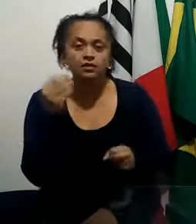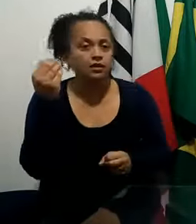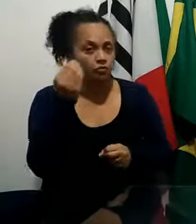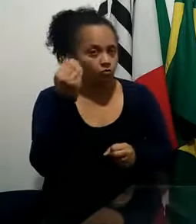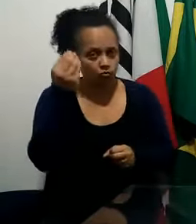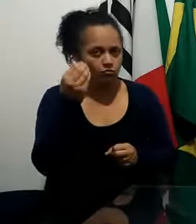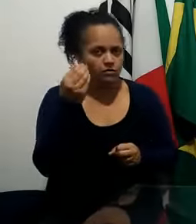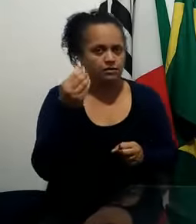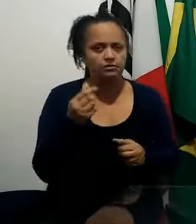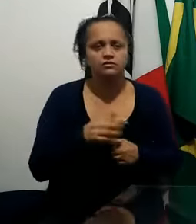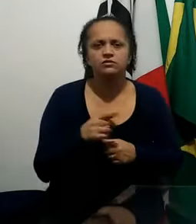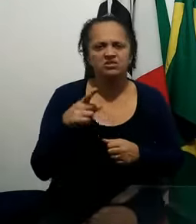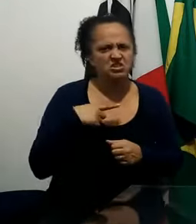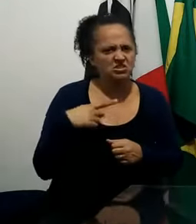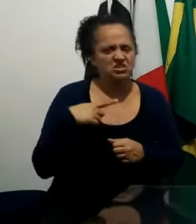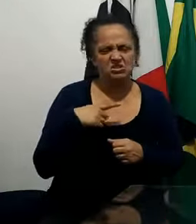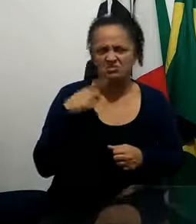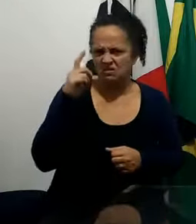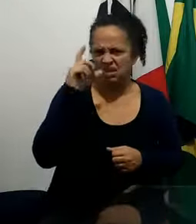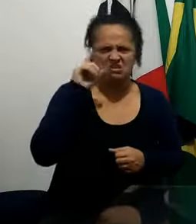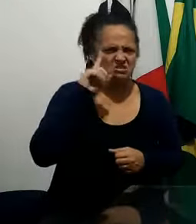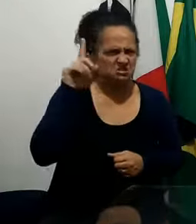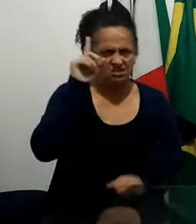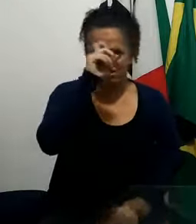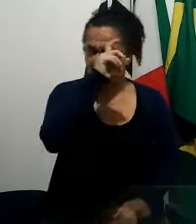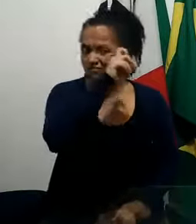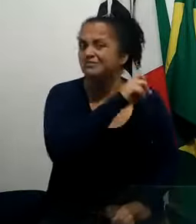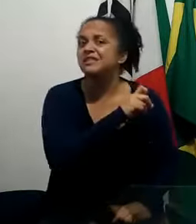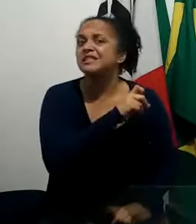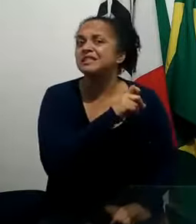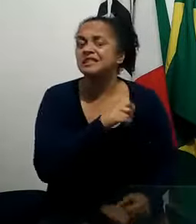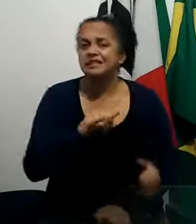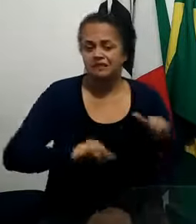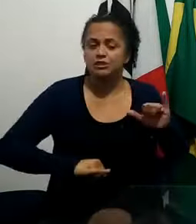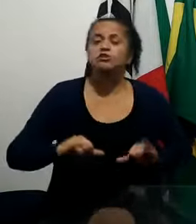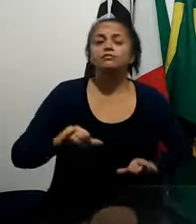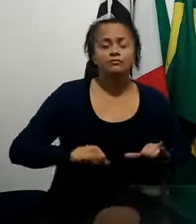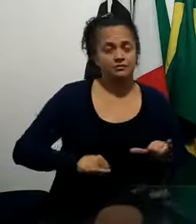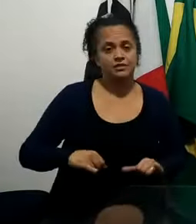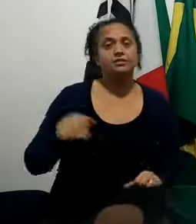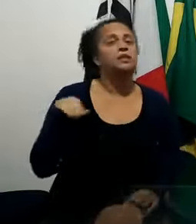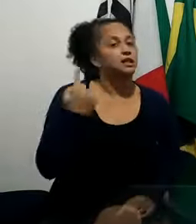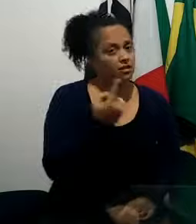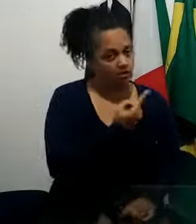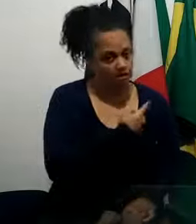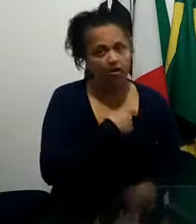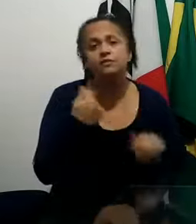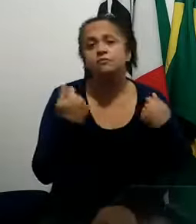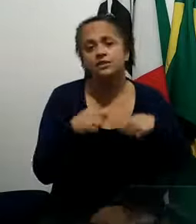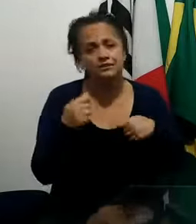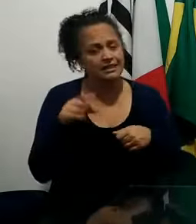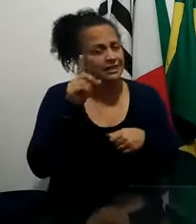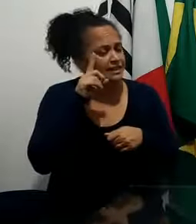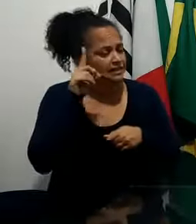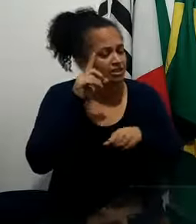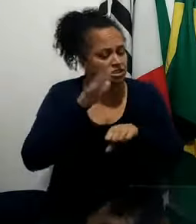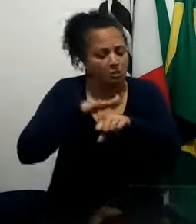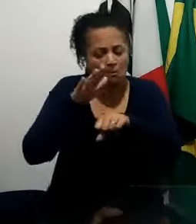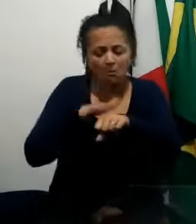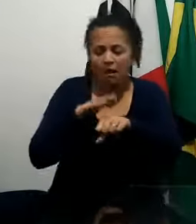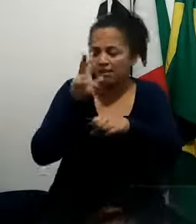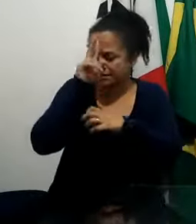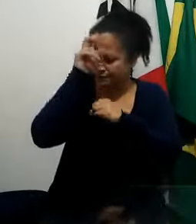será terrível. Por isso que nós precisamos cada dia mais nos firmar com Cristo,